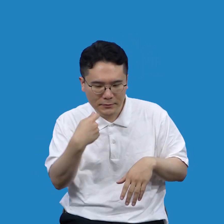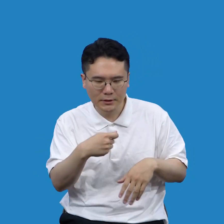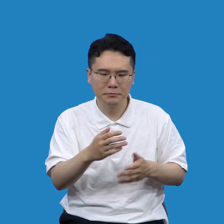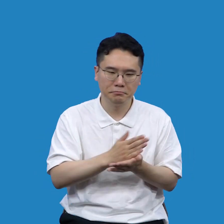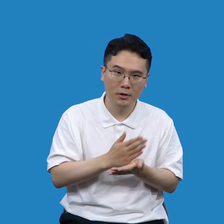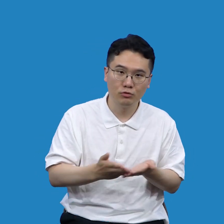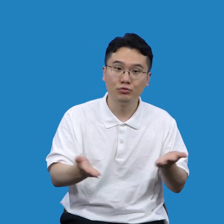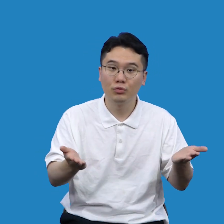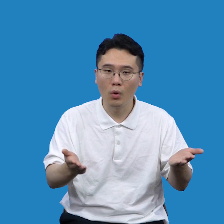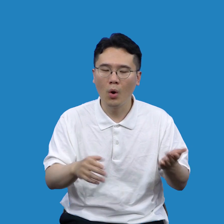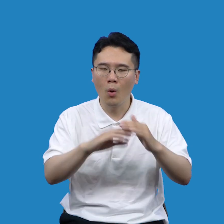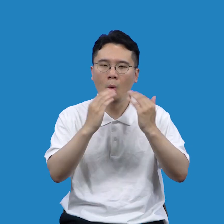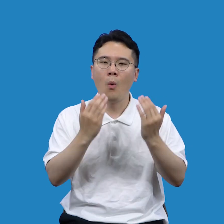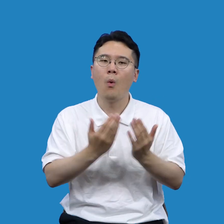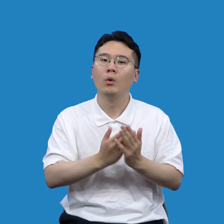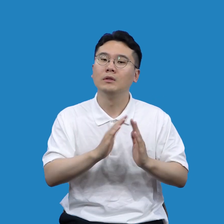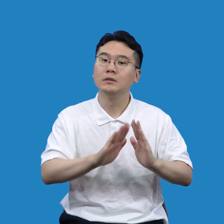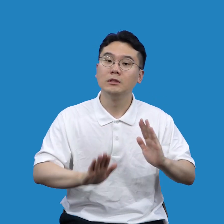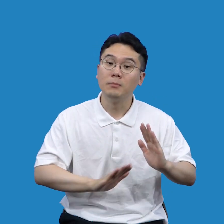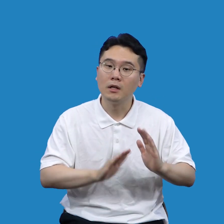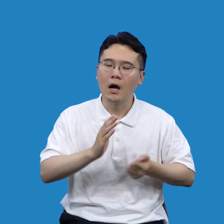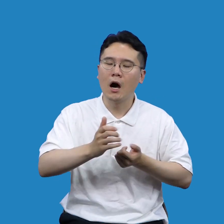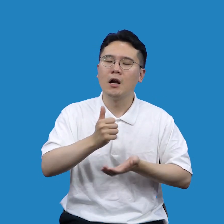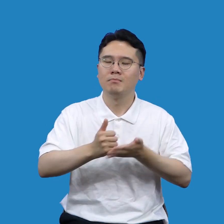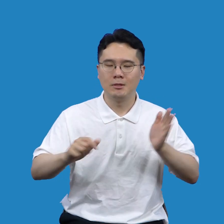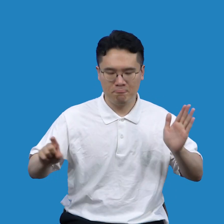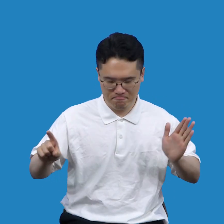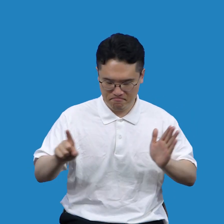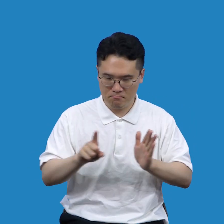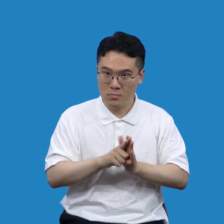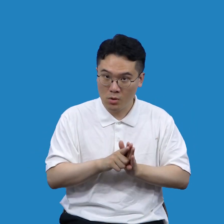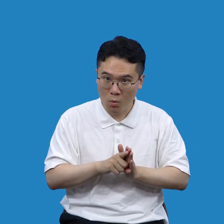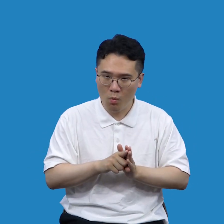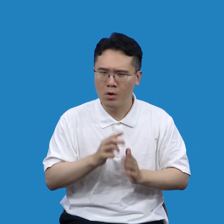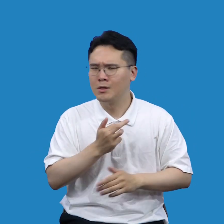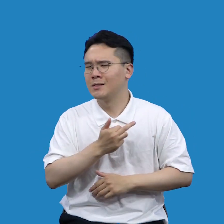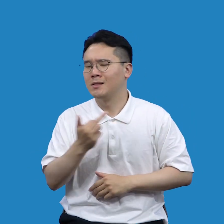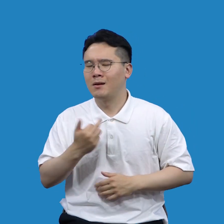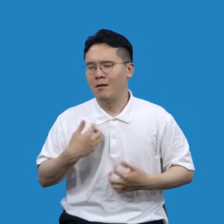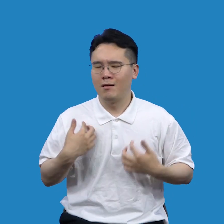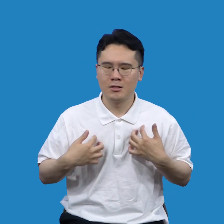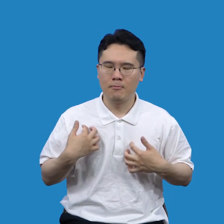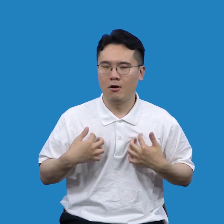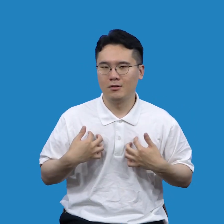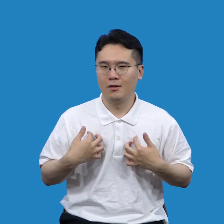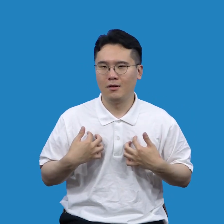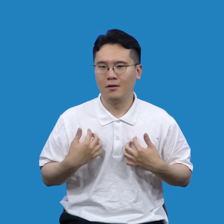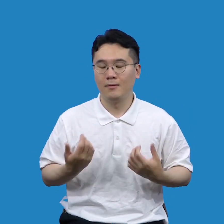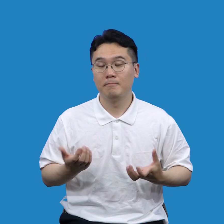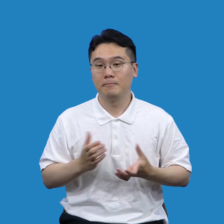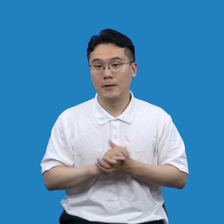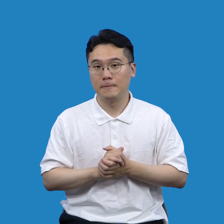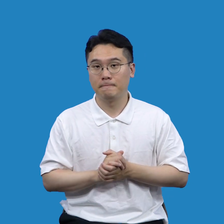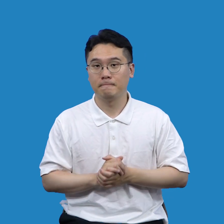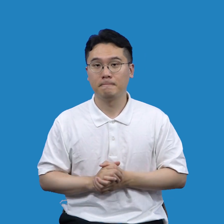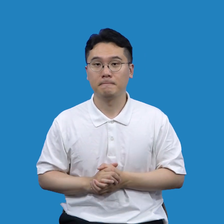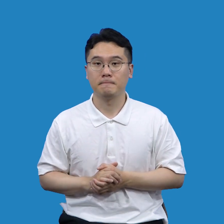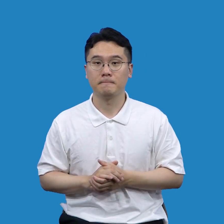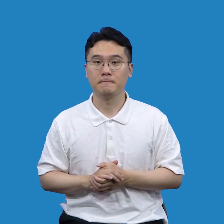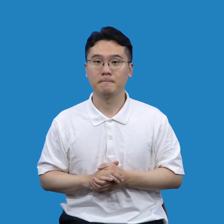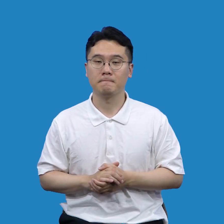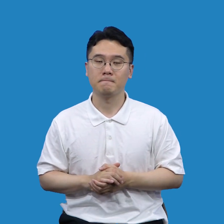그와 온 집안이 하나님을 믿음으로 크게 기뻐하니라. 아멘.